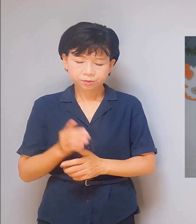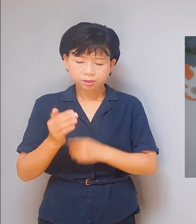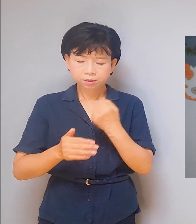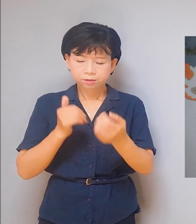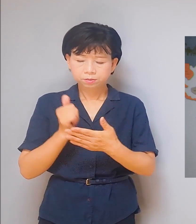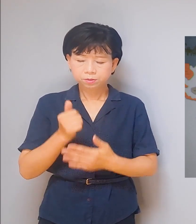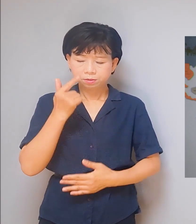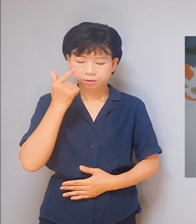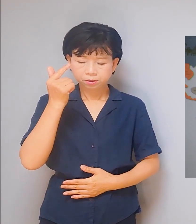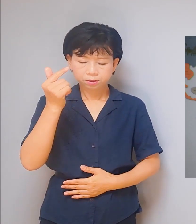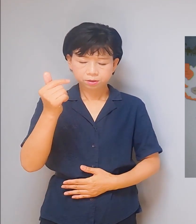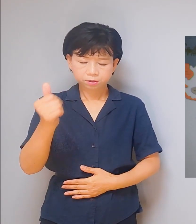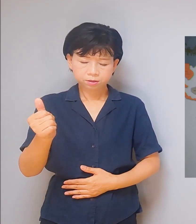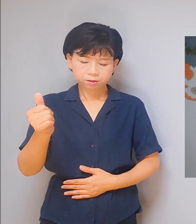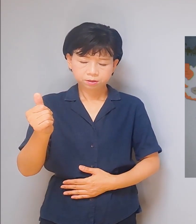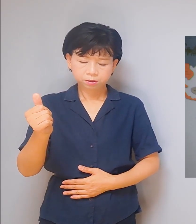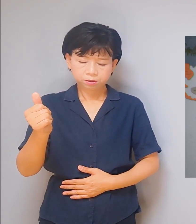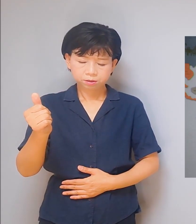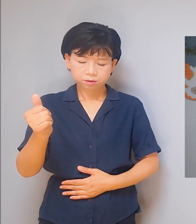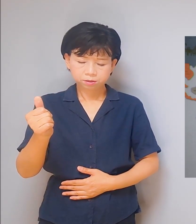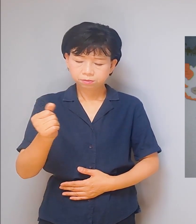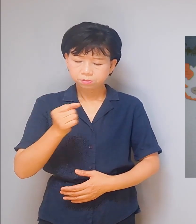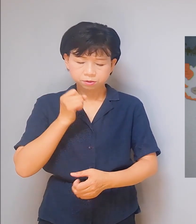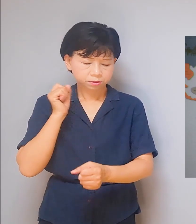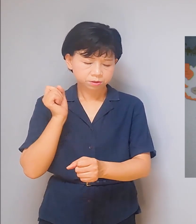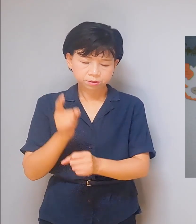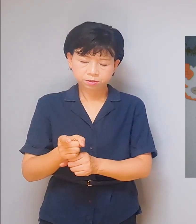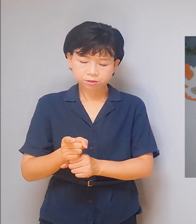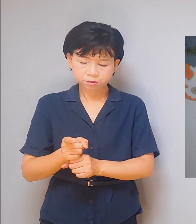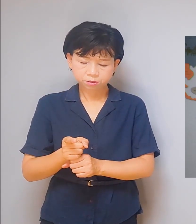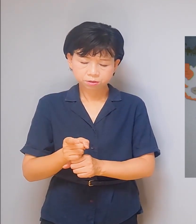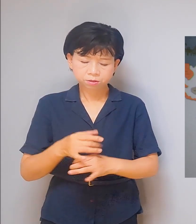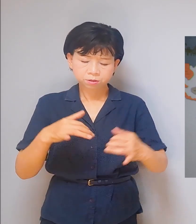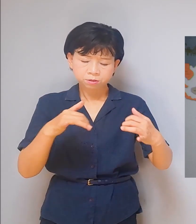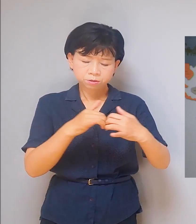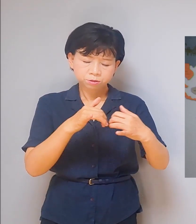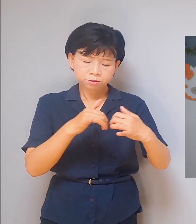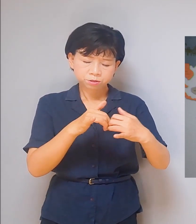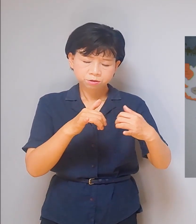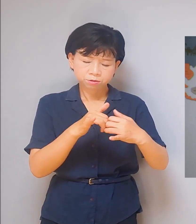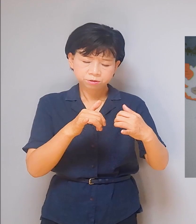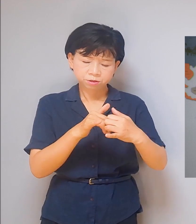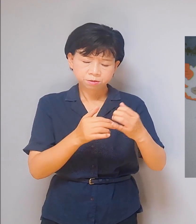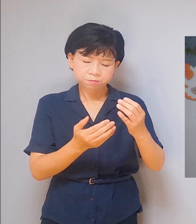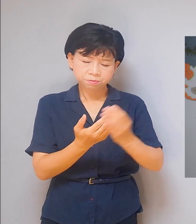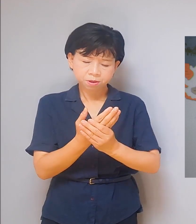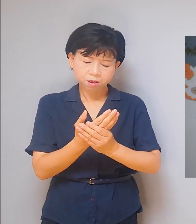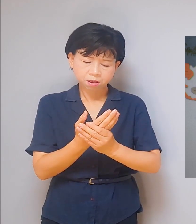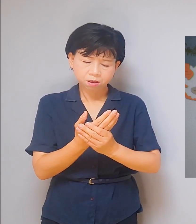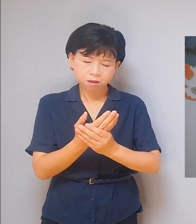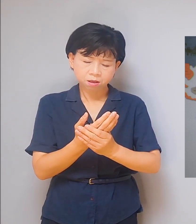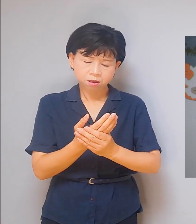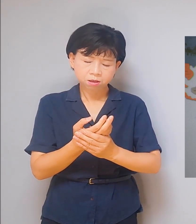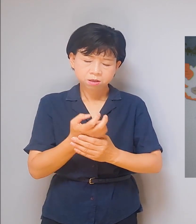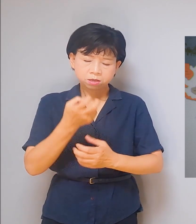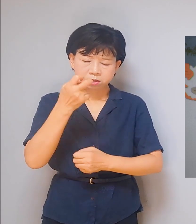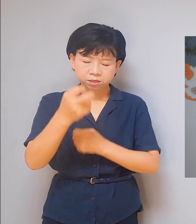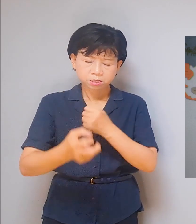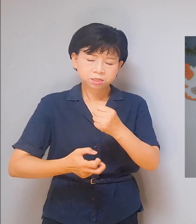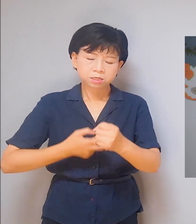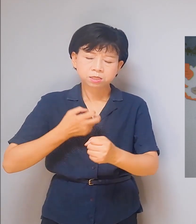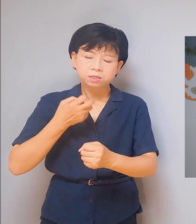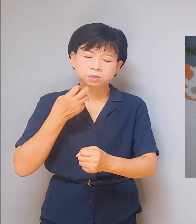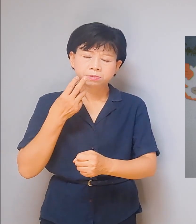하나님 아버지, 벌써 그 전쟁이 일어난 지가 73년이 지났다고